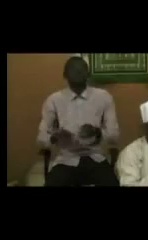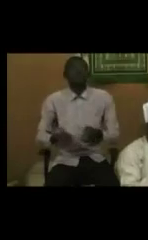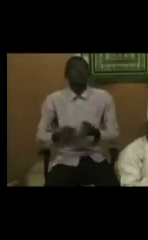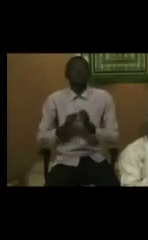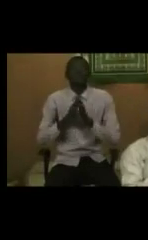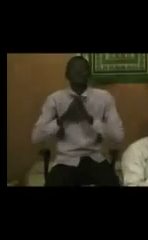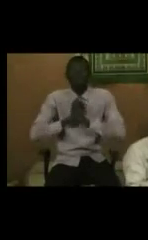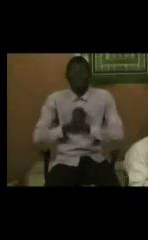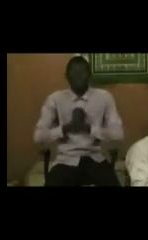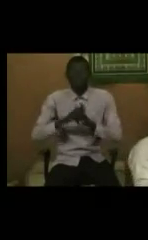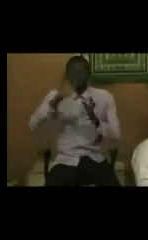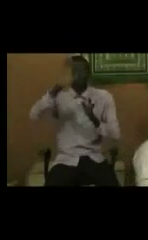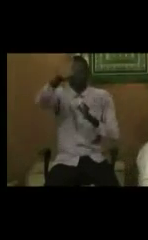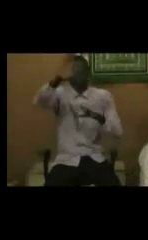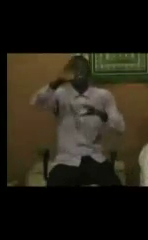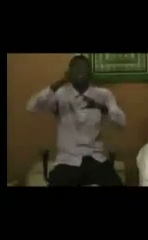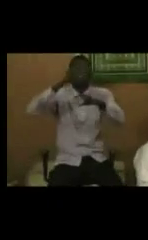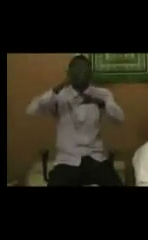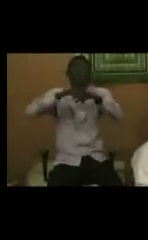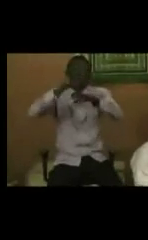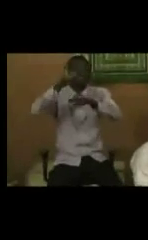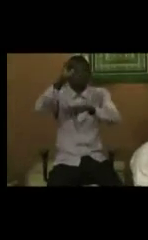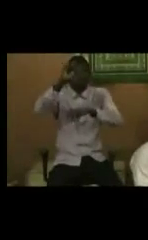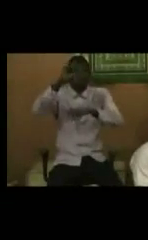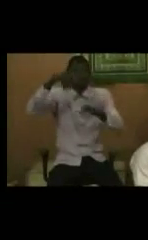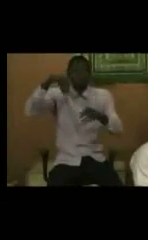inaro ati ruku o fi sujudu le